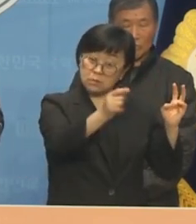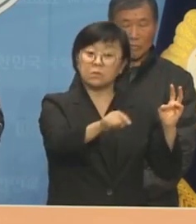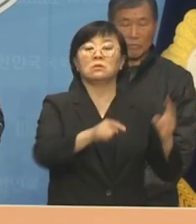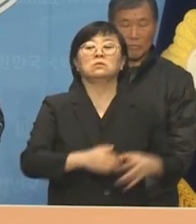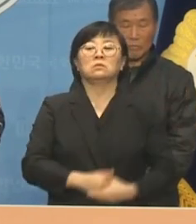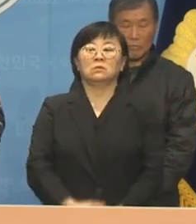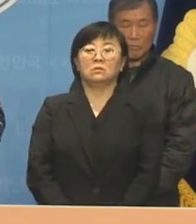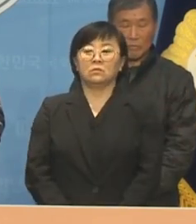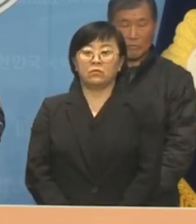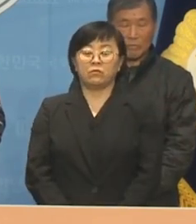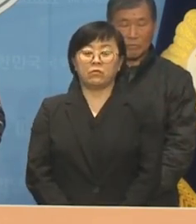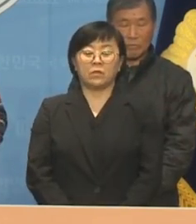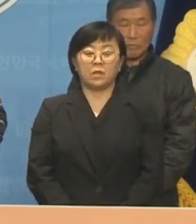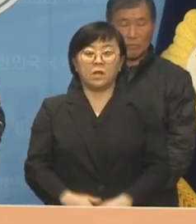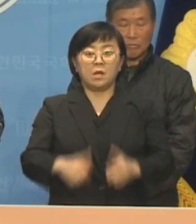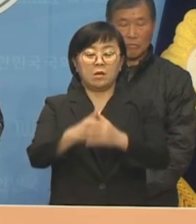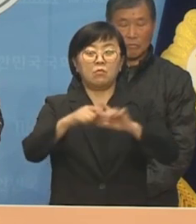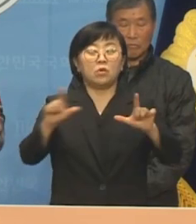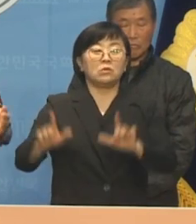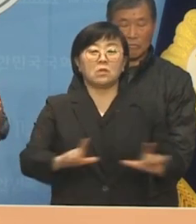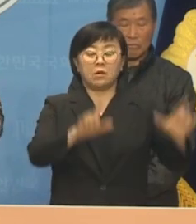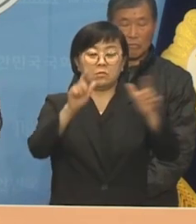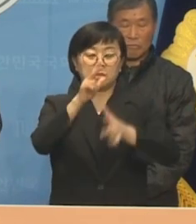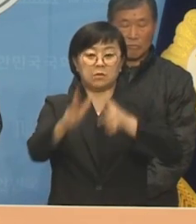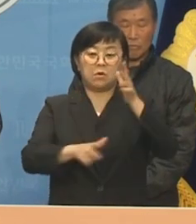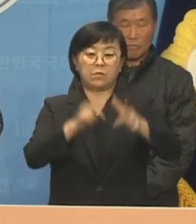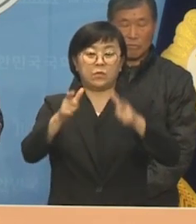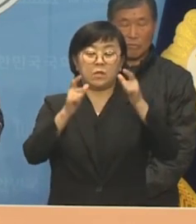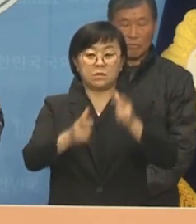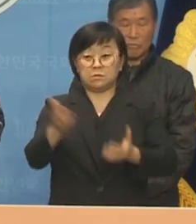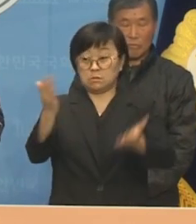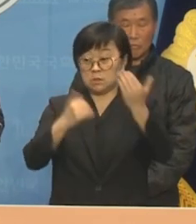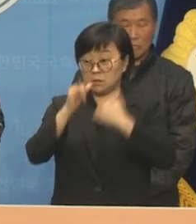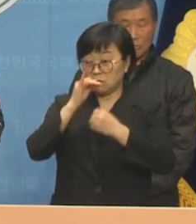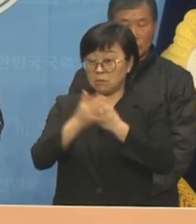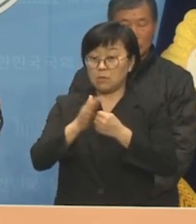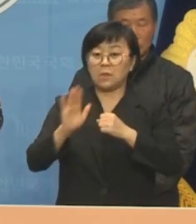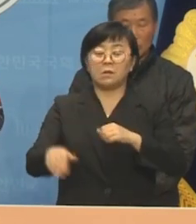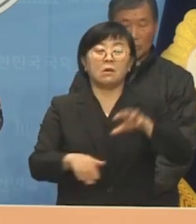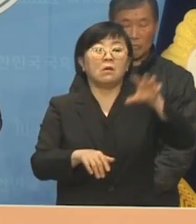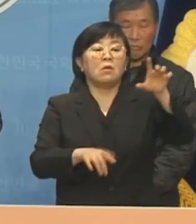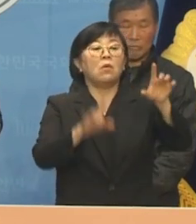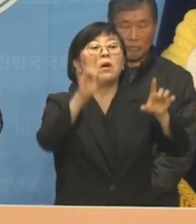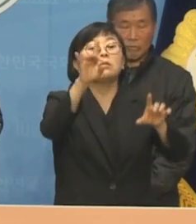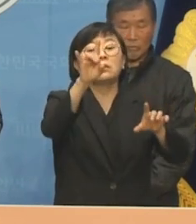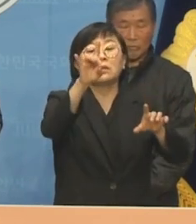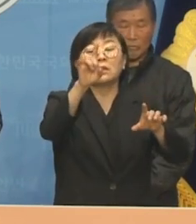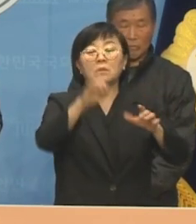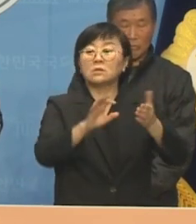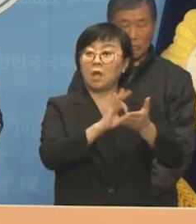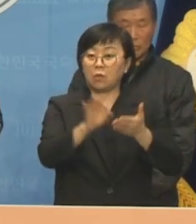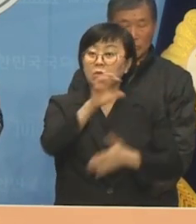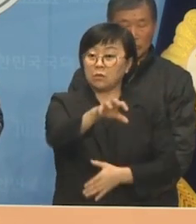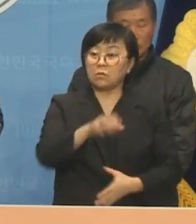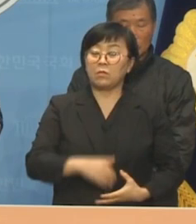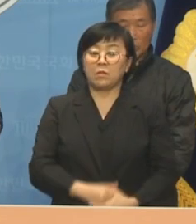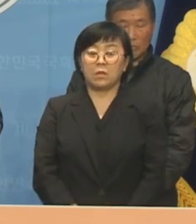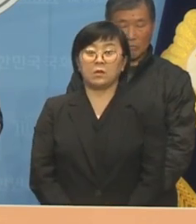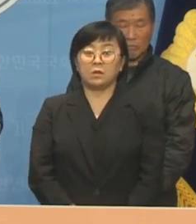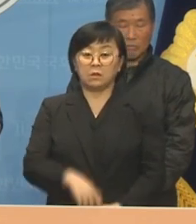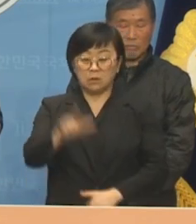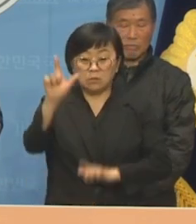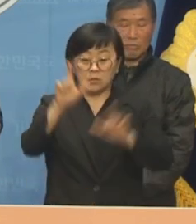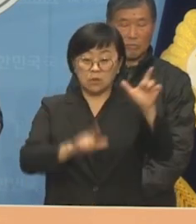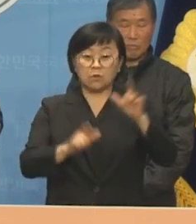공간입니다. 일반 산업단지라고 하면 여러 회사들이 오는 걸 생각하지만 여기는 그냥 그 회사 혼자 사용하는 곳입니다. 이런